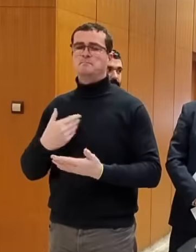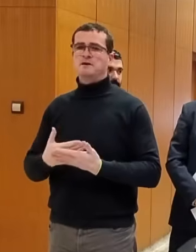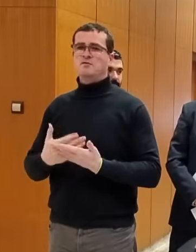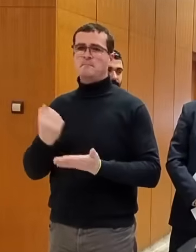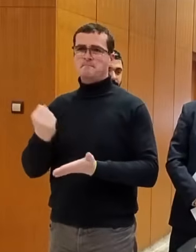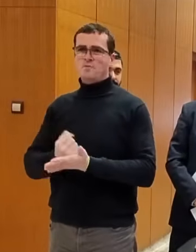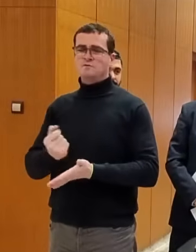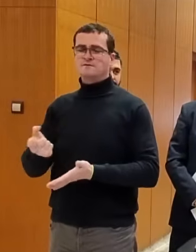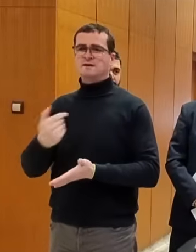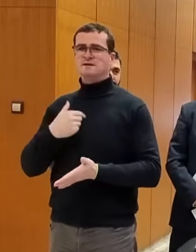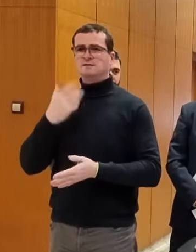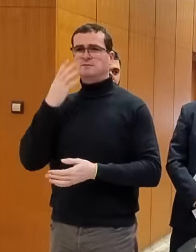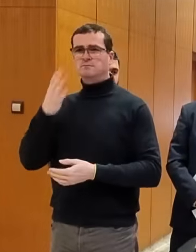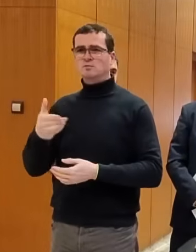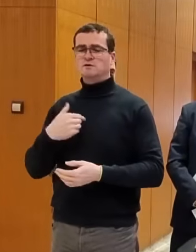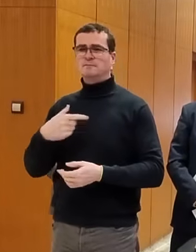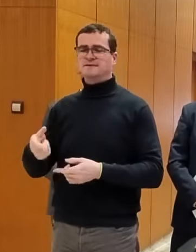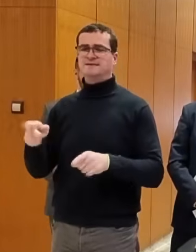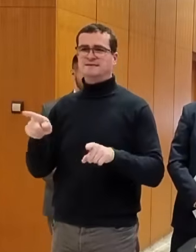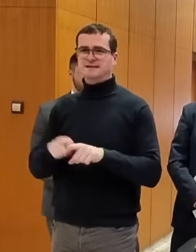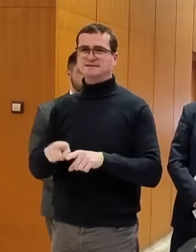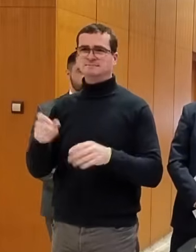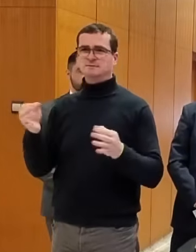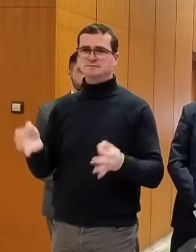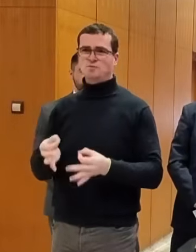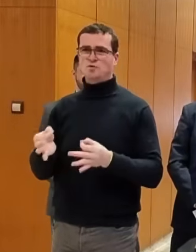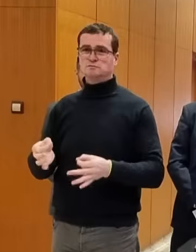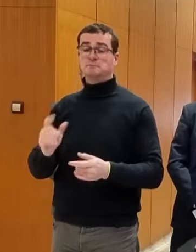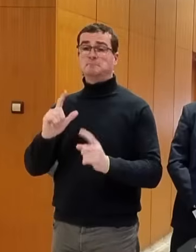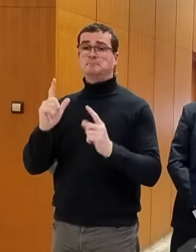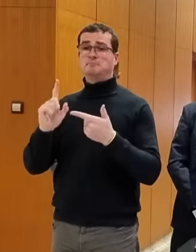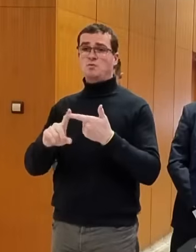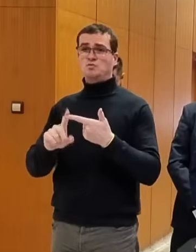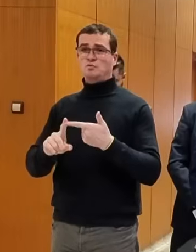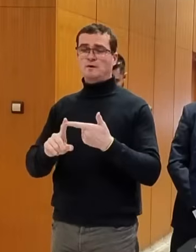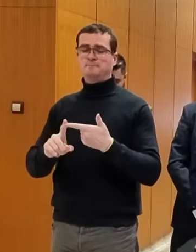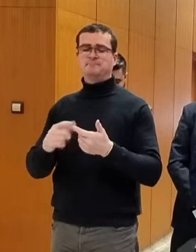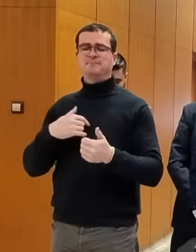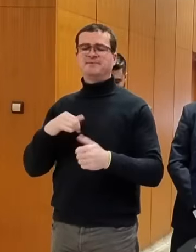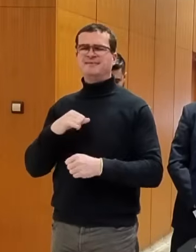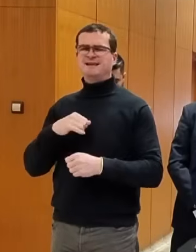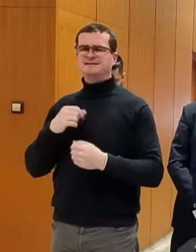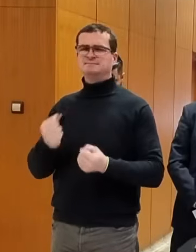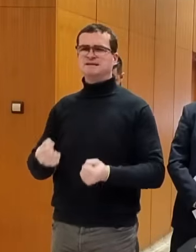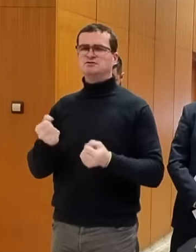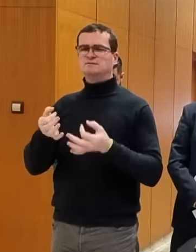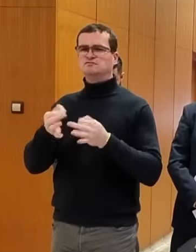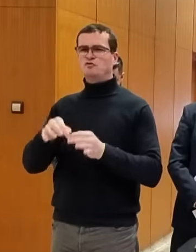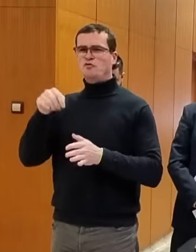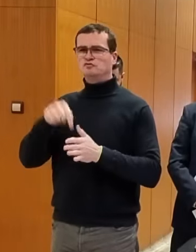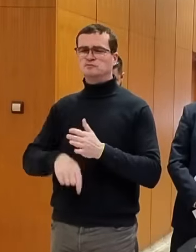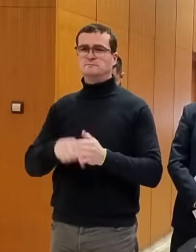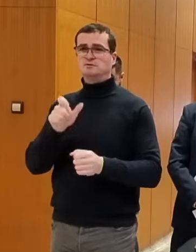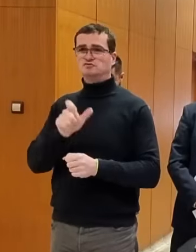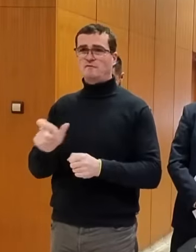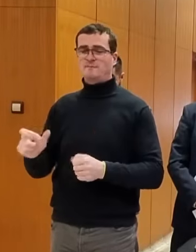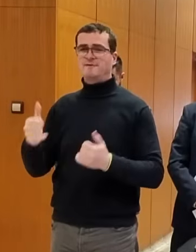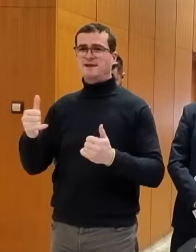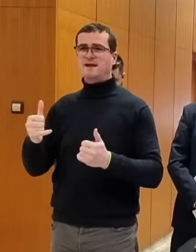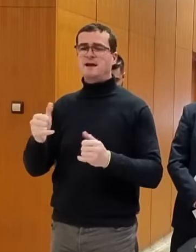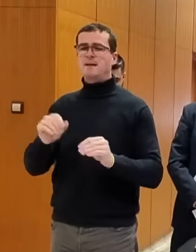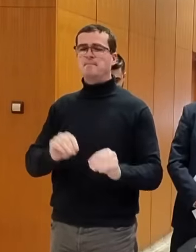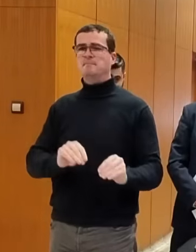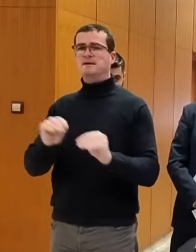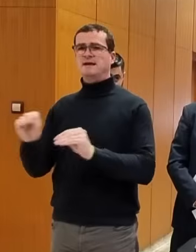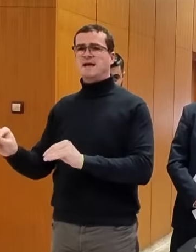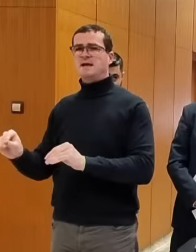môže potvrdiť, že ideme týmto istým spôsobom. Po druhé, nechcem vás zaťažovať komplikovanými výrazmi, ale prechádzame